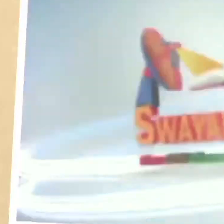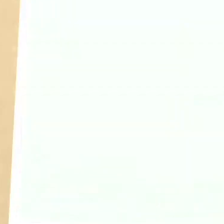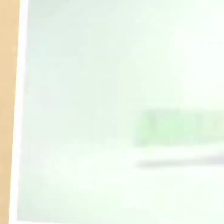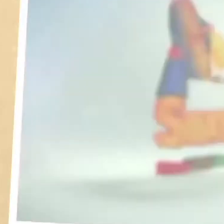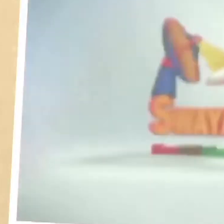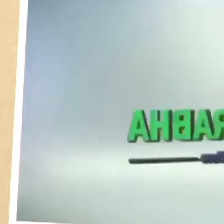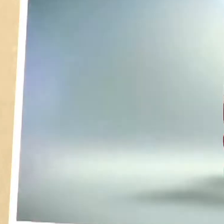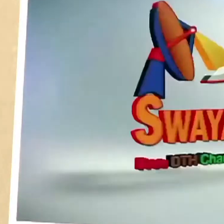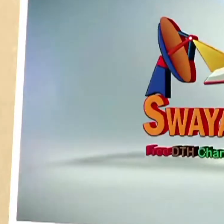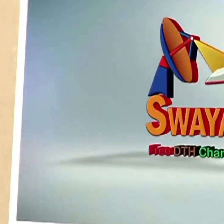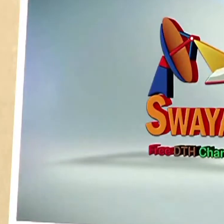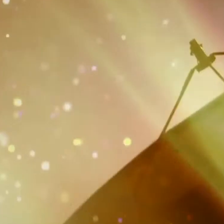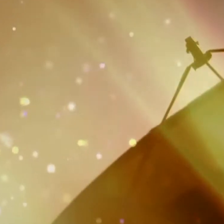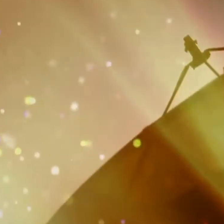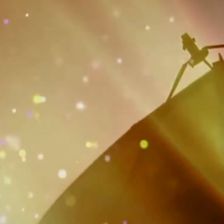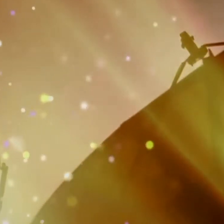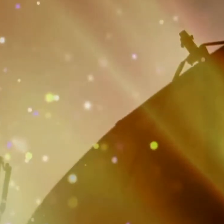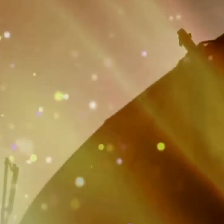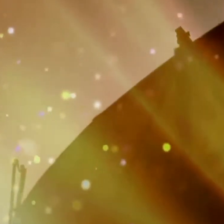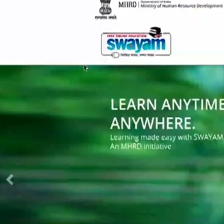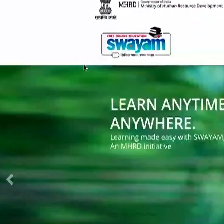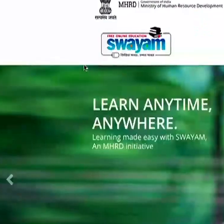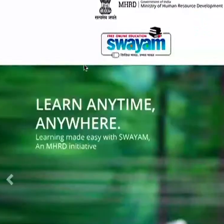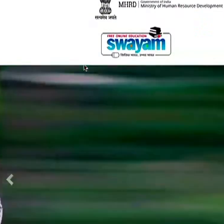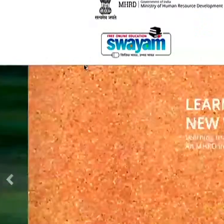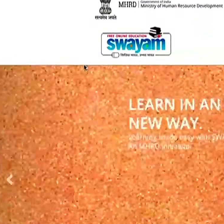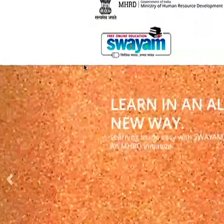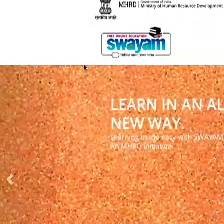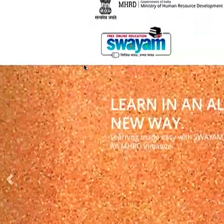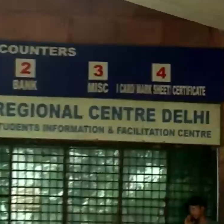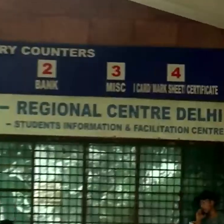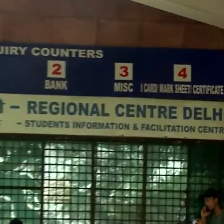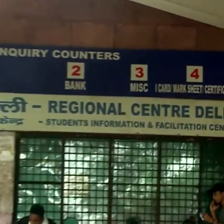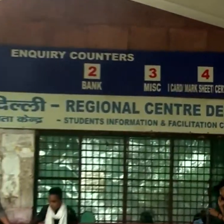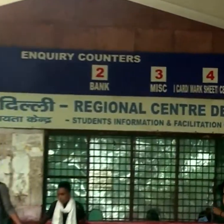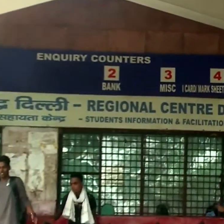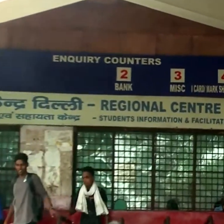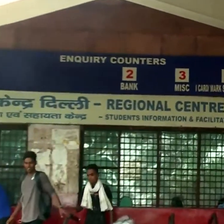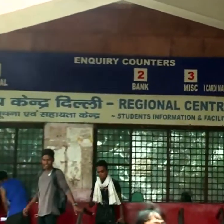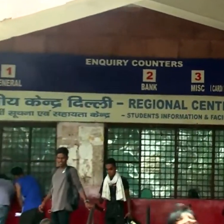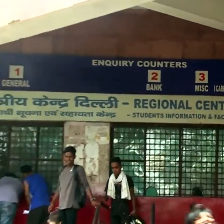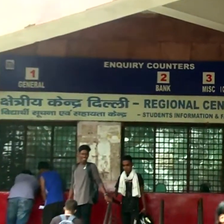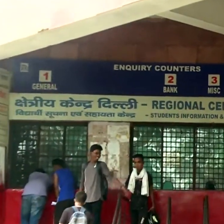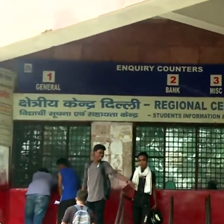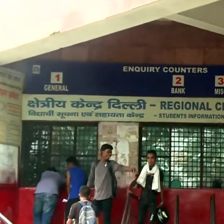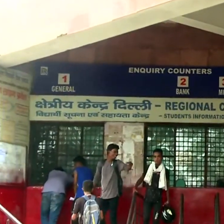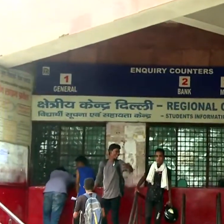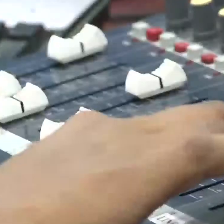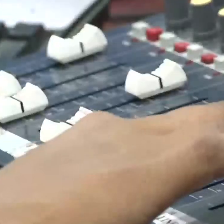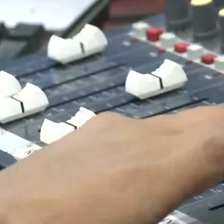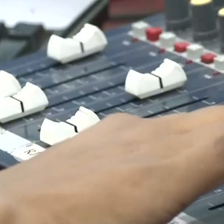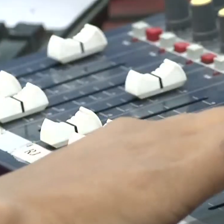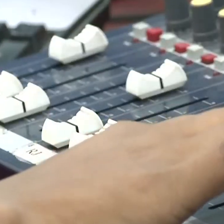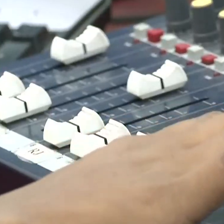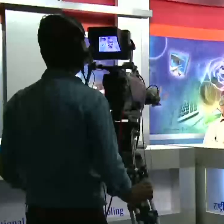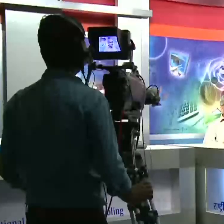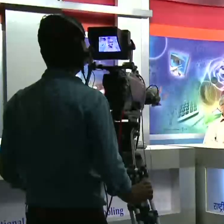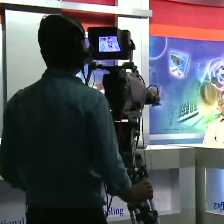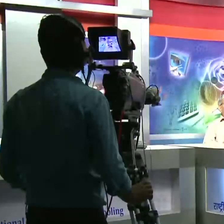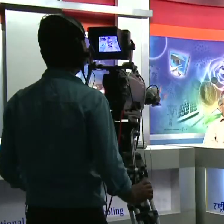मन चाहा केंद्र चुने। हम अपना दीपक स्वयं